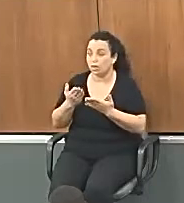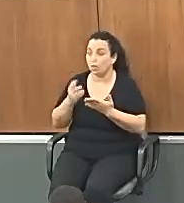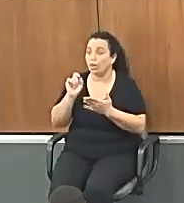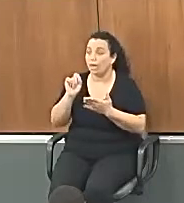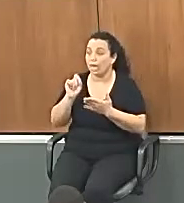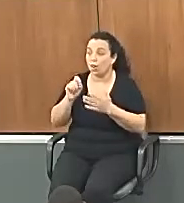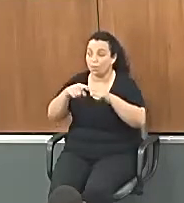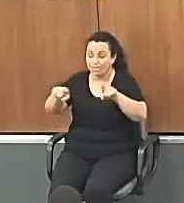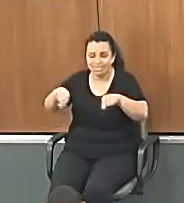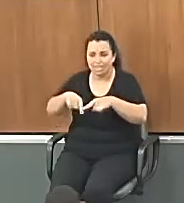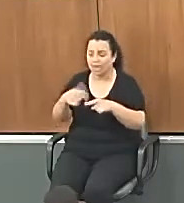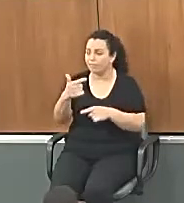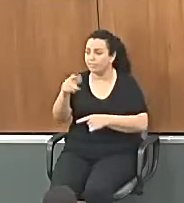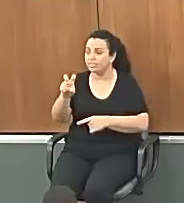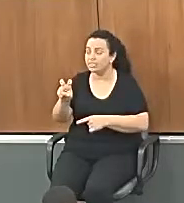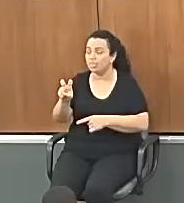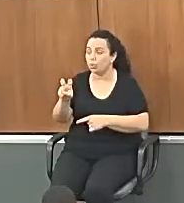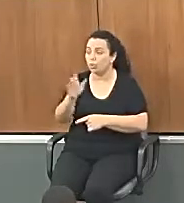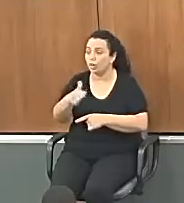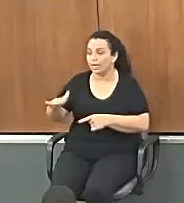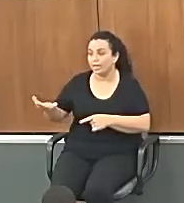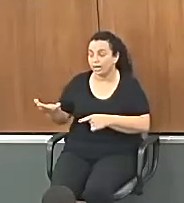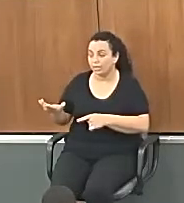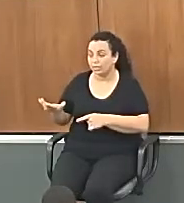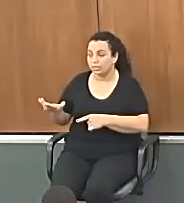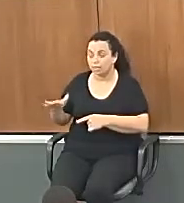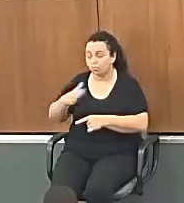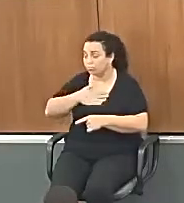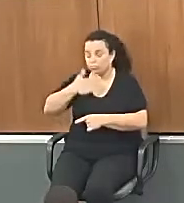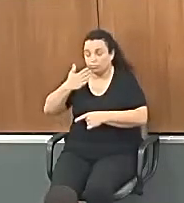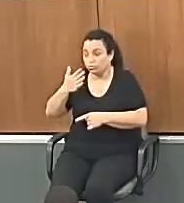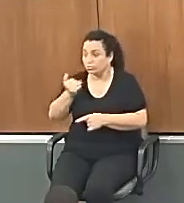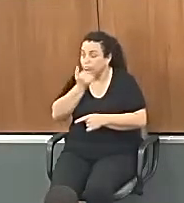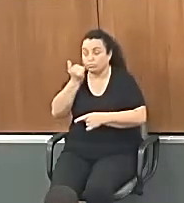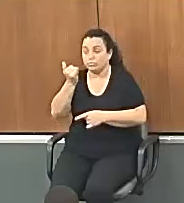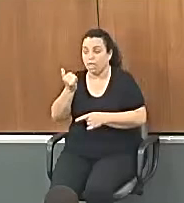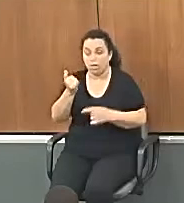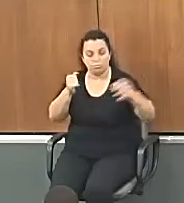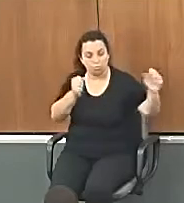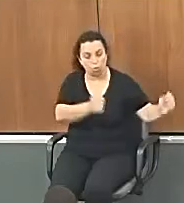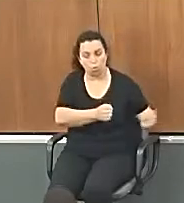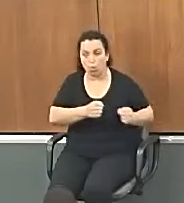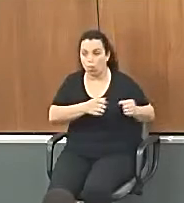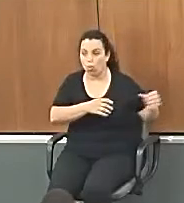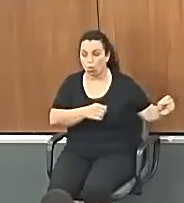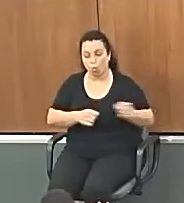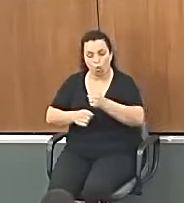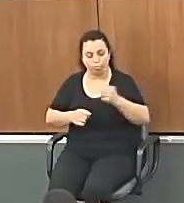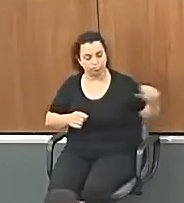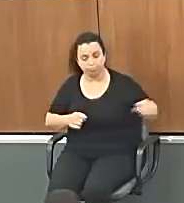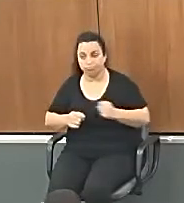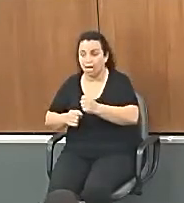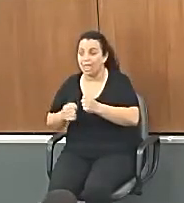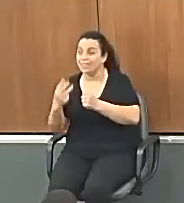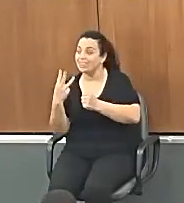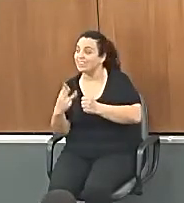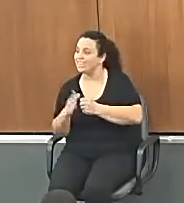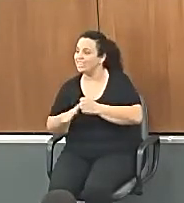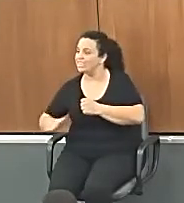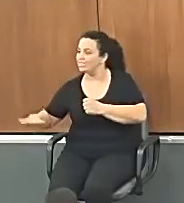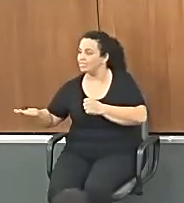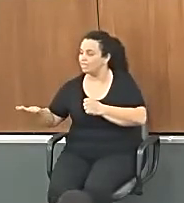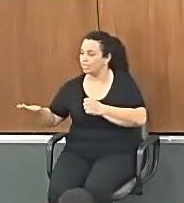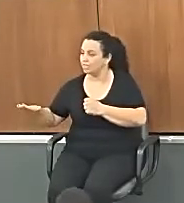normais a direção chegou e colocou três crianças especiais de uma vez para tomar conta